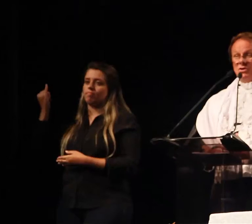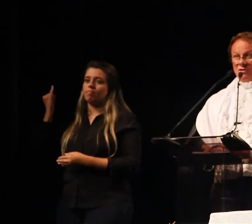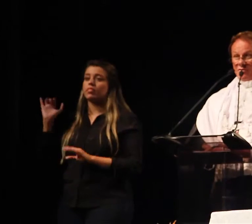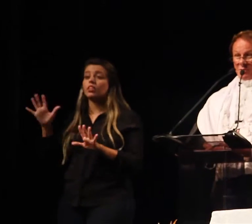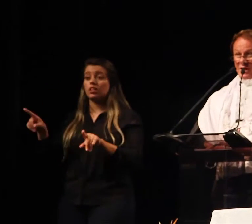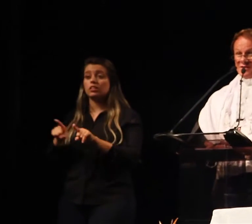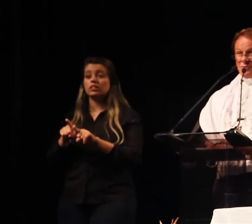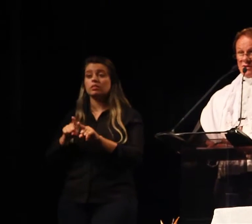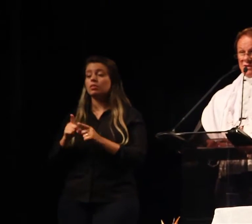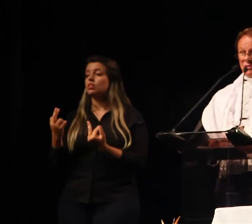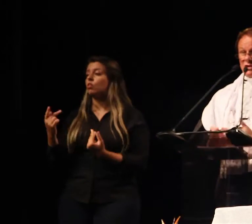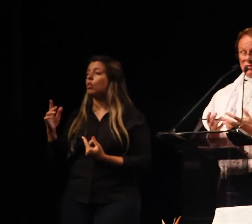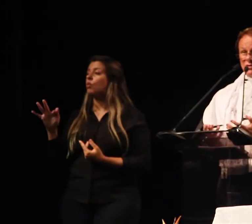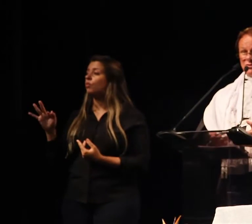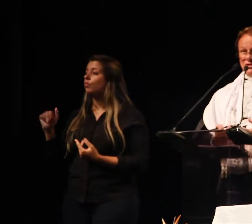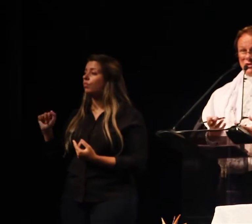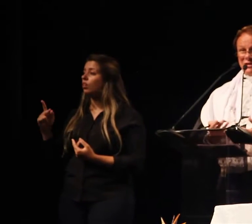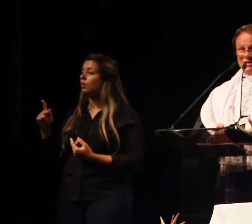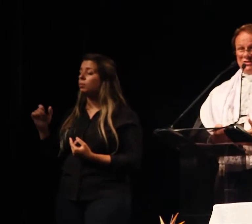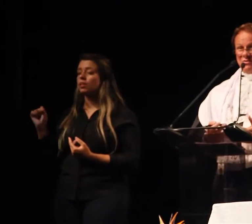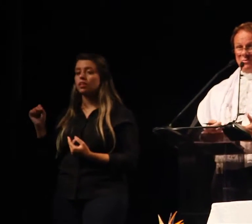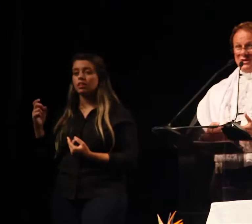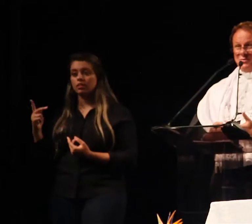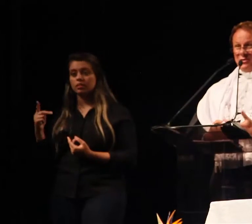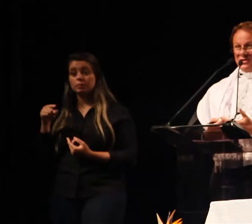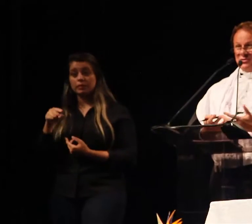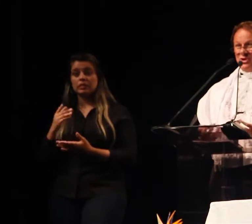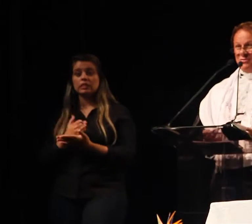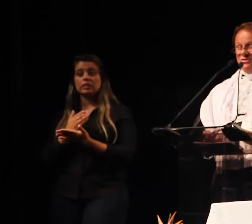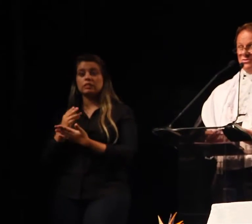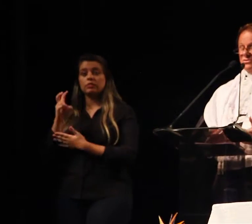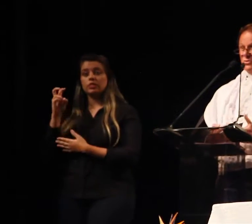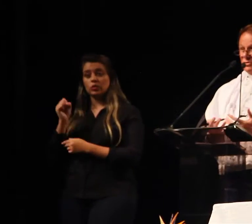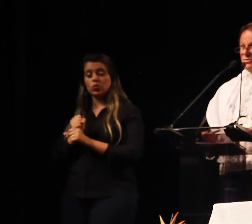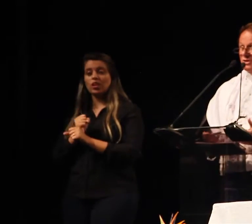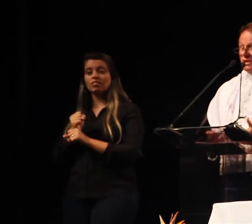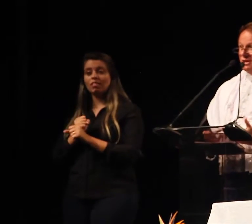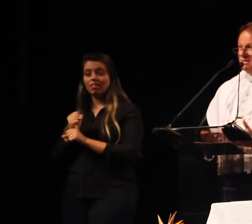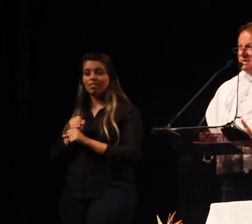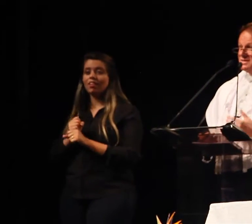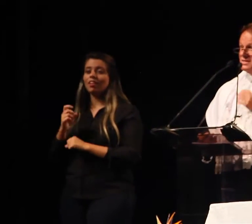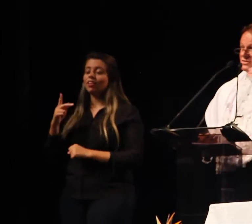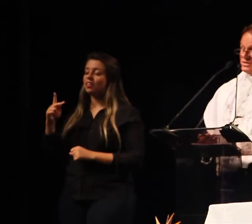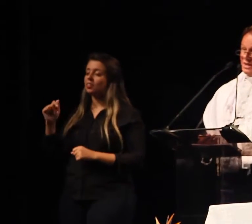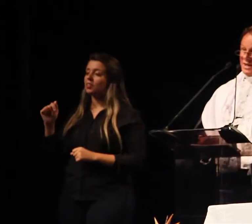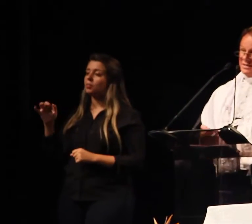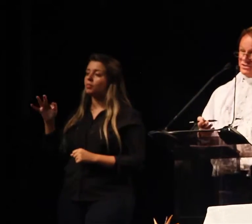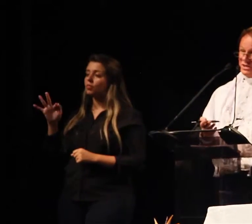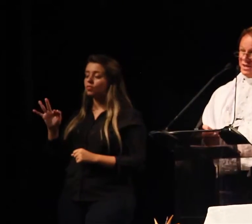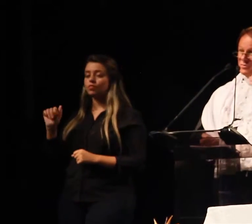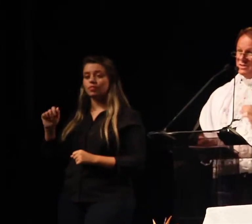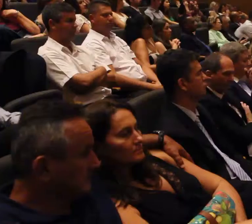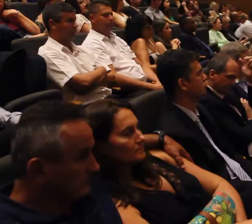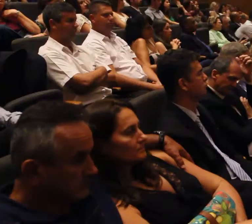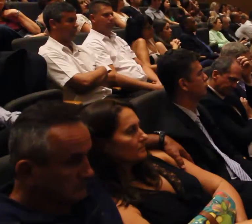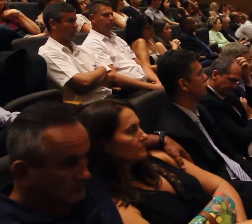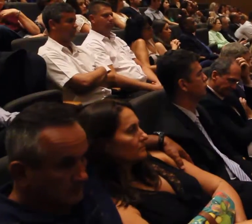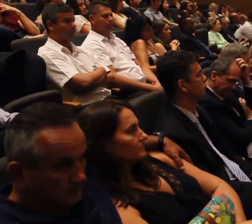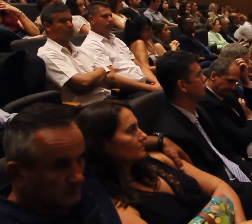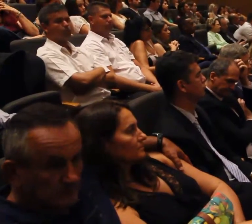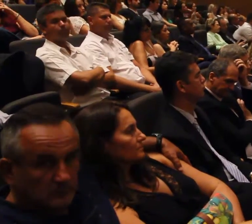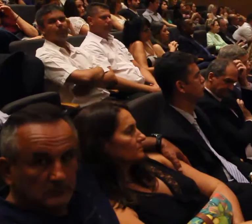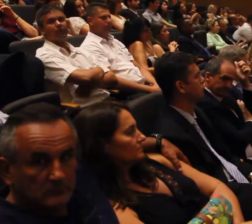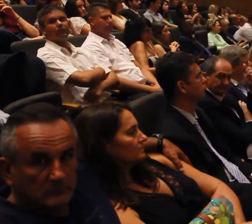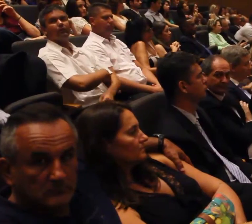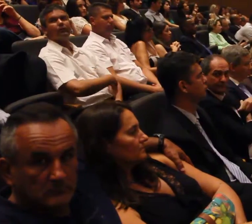natural de martinópolis no interior de são paulo o novo reitor desenvolveu toda sua carreira acadêmica em araraquara a